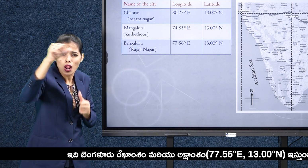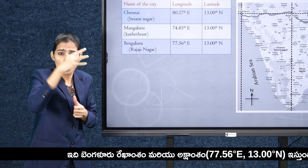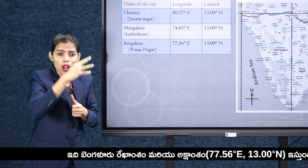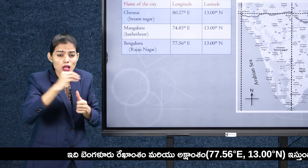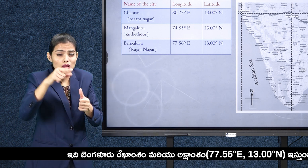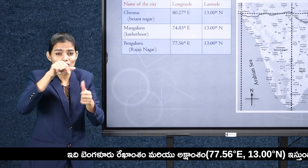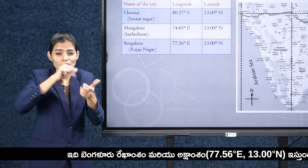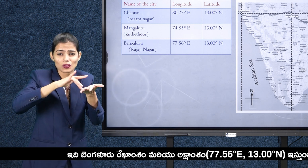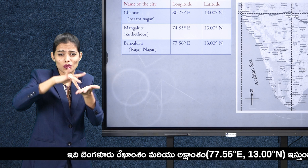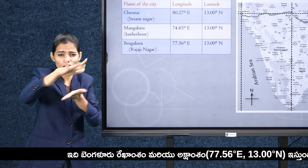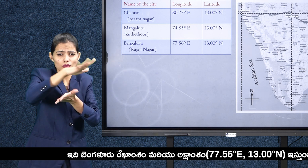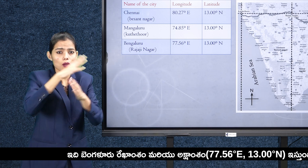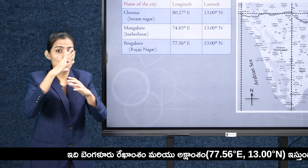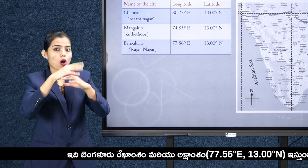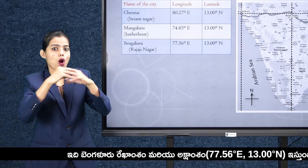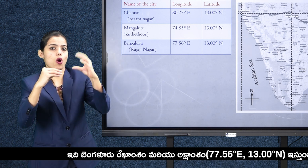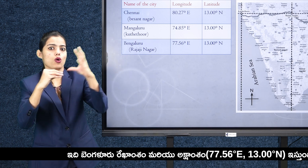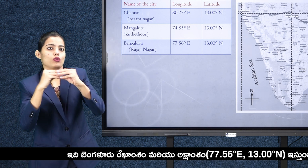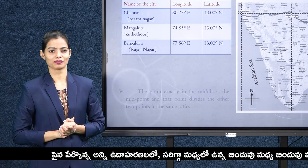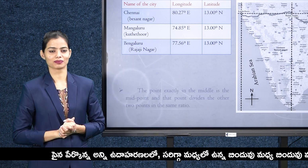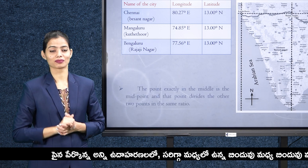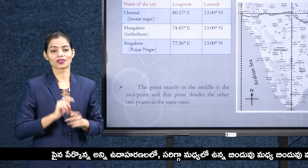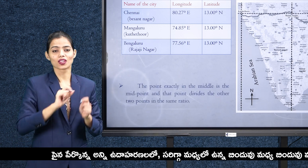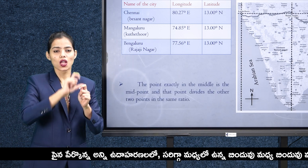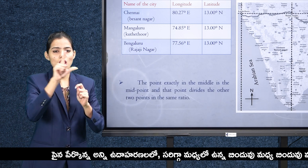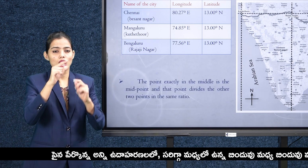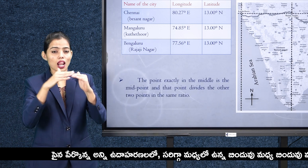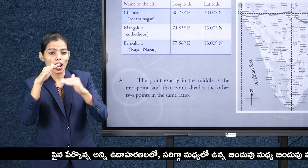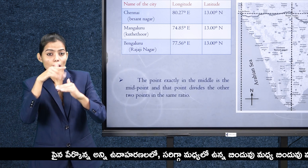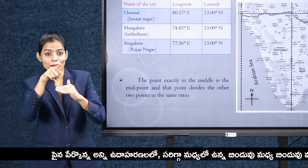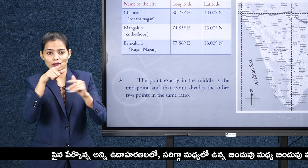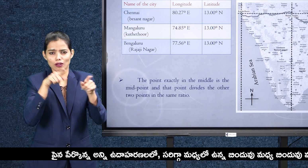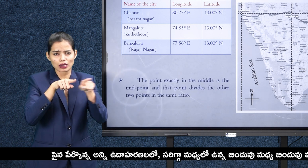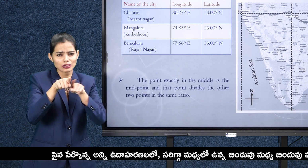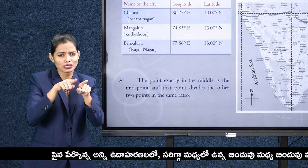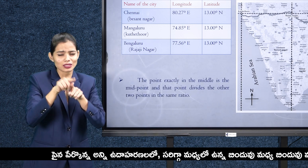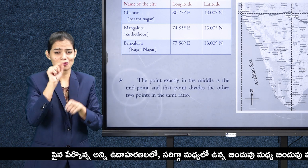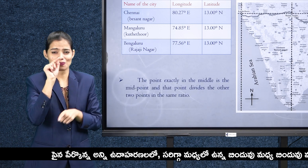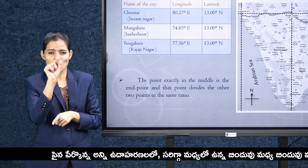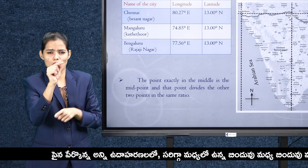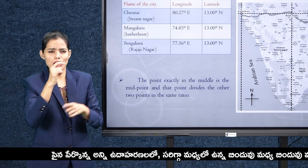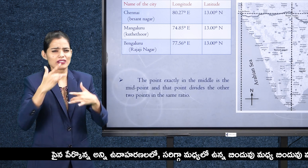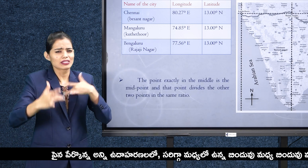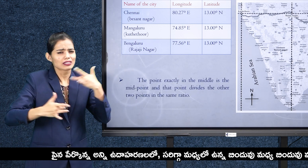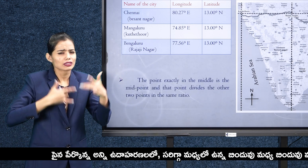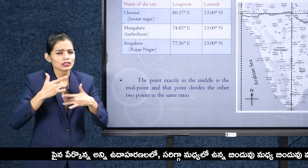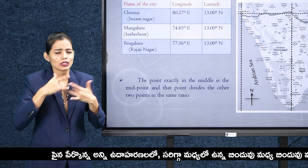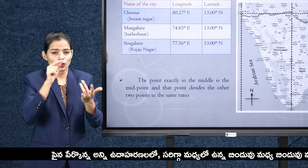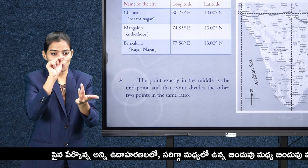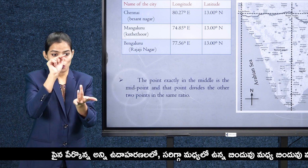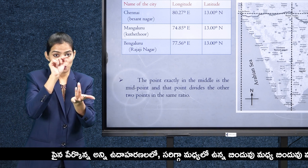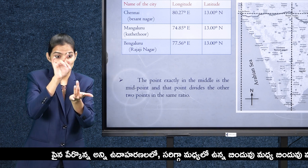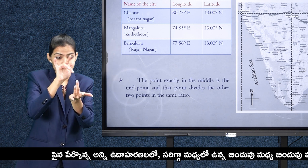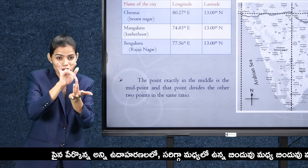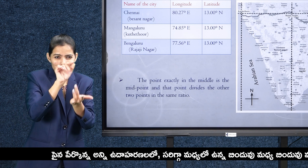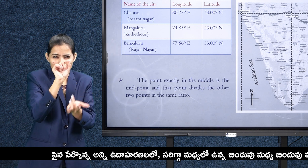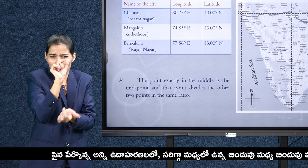13.00 డిగ్రీలు ఎన్ ఇస్తుంది. పైన పేర్కొన్న అన్ని ఉదాహరణలలో సరిగ్గా మధ్యలో